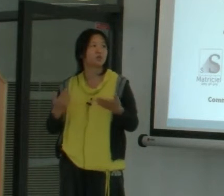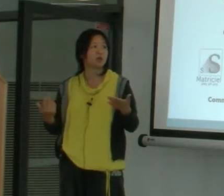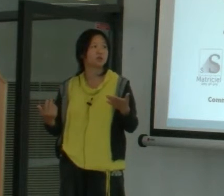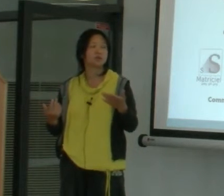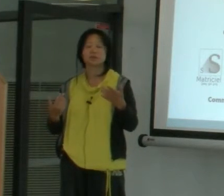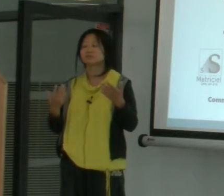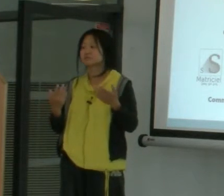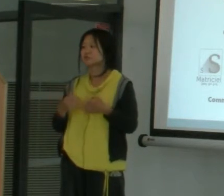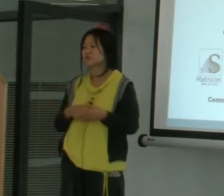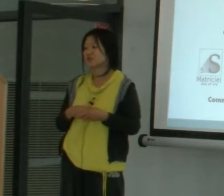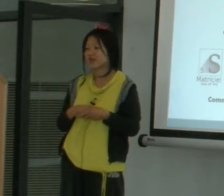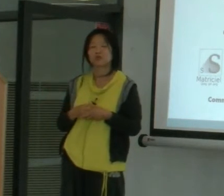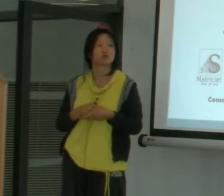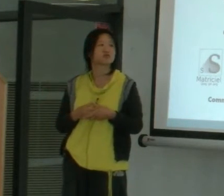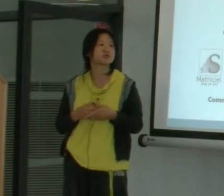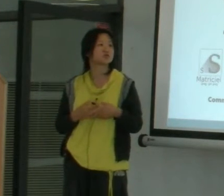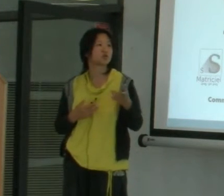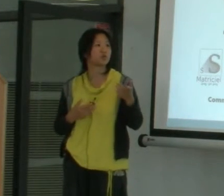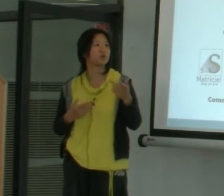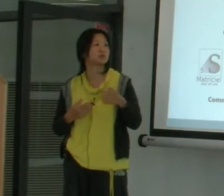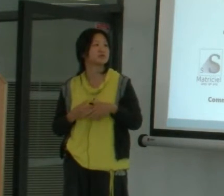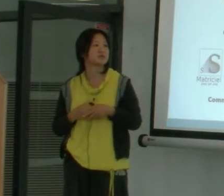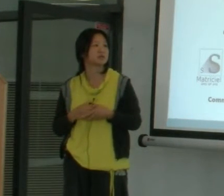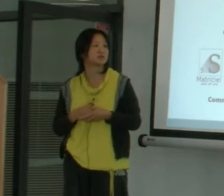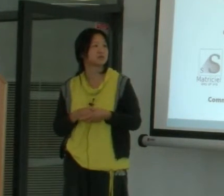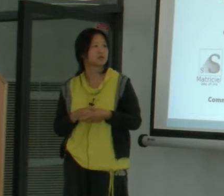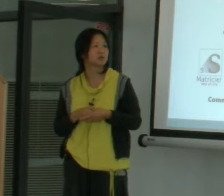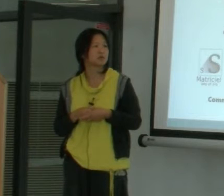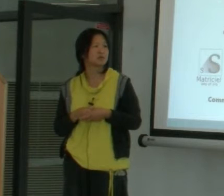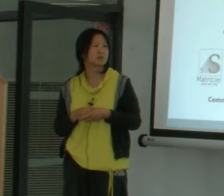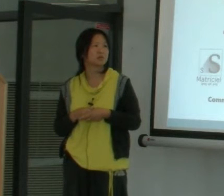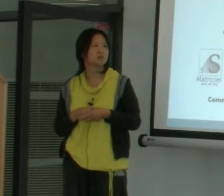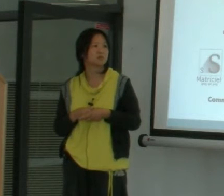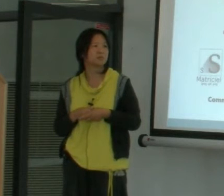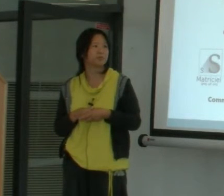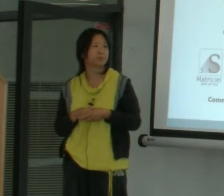les droits. Donc c'est cher. Donc sinon, ce qu'on peut, c'est